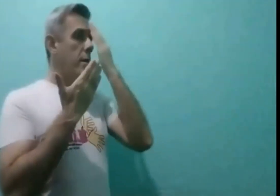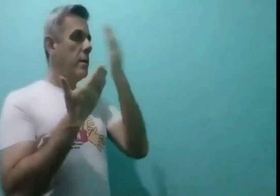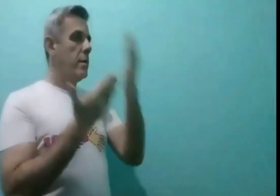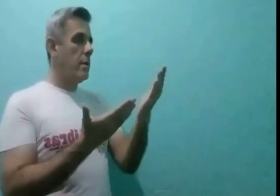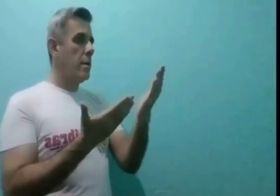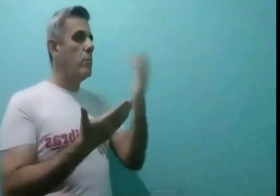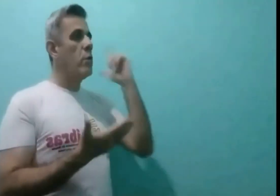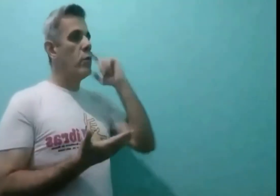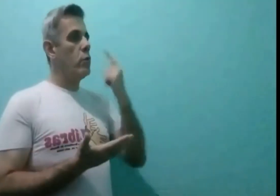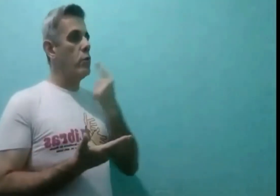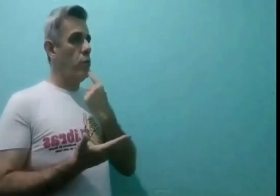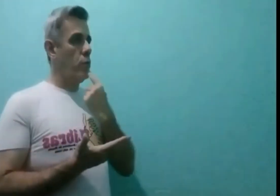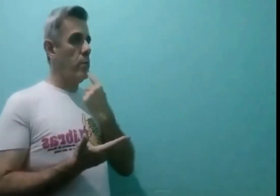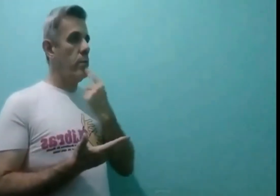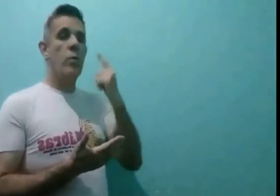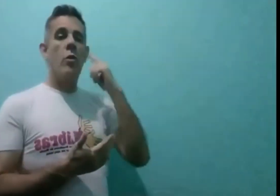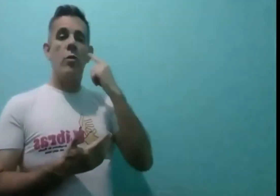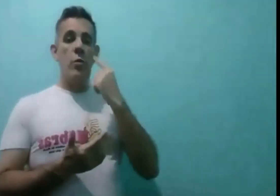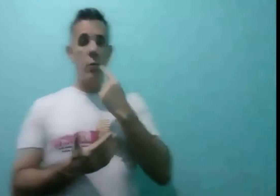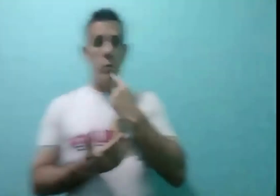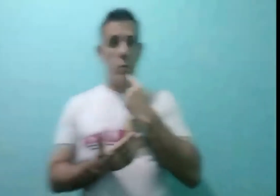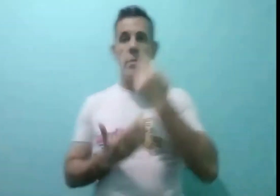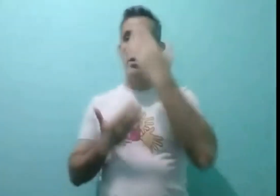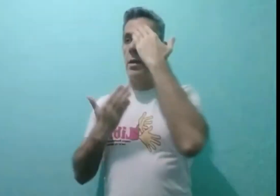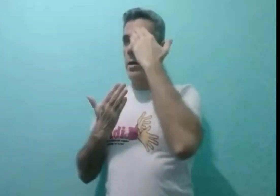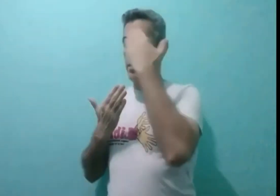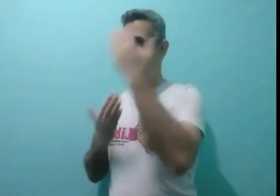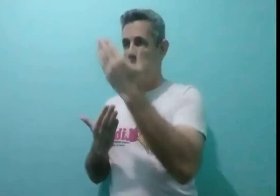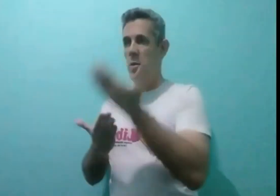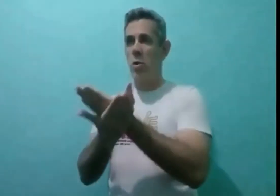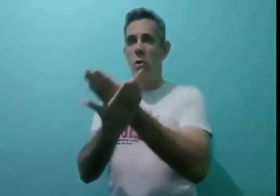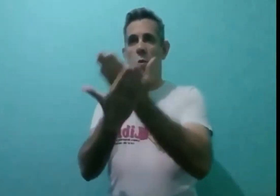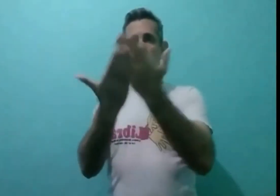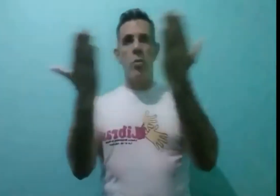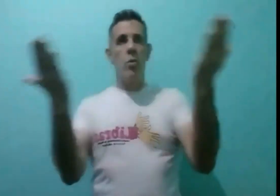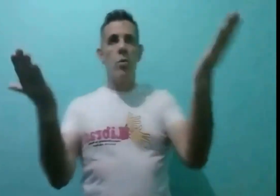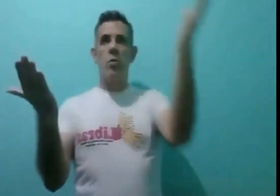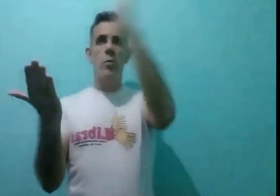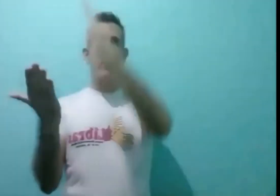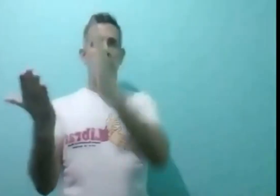que participam, né, que são da comunidade surda, a todos os surdos